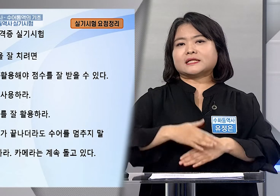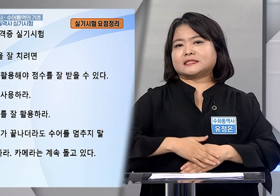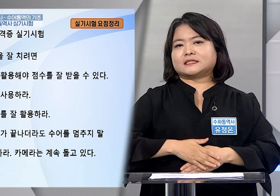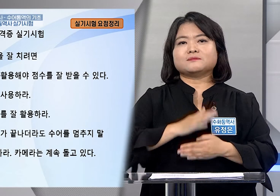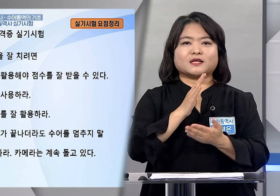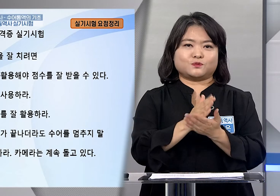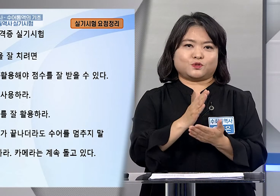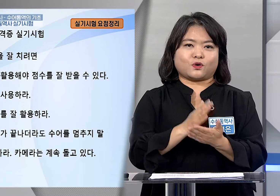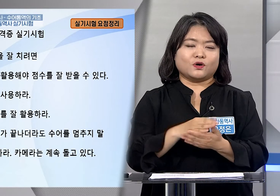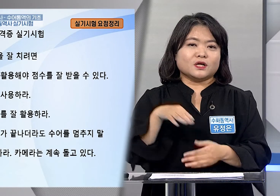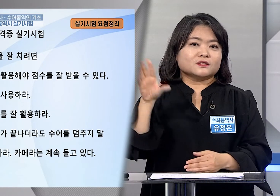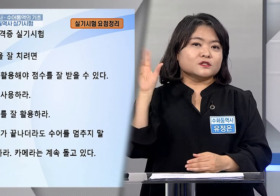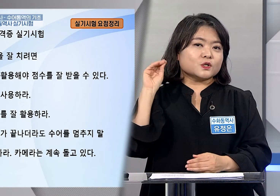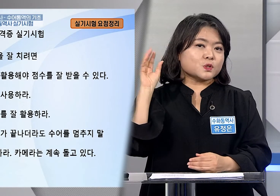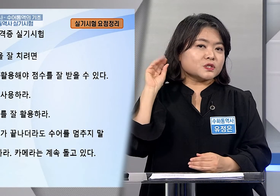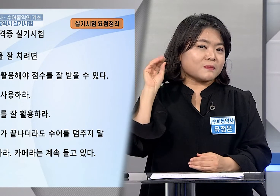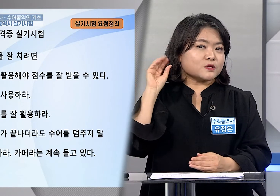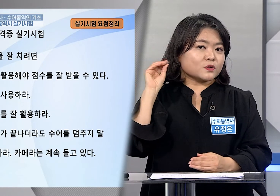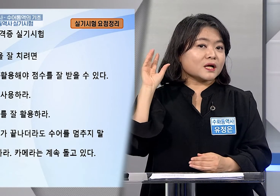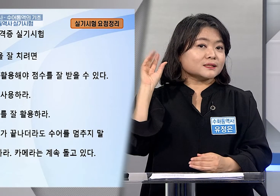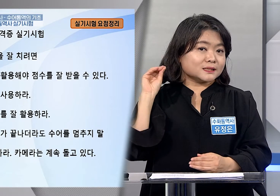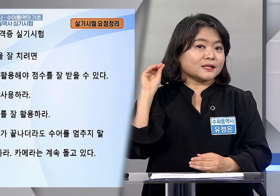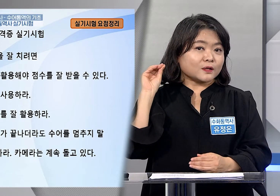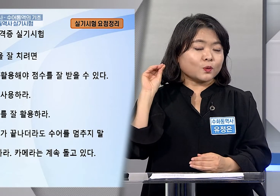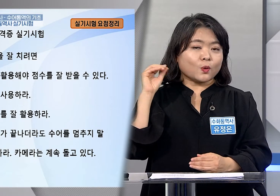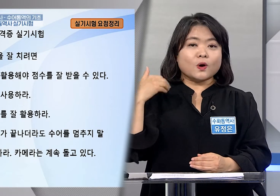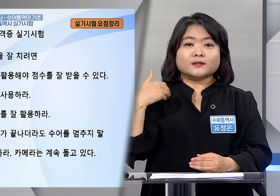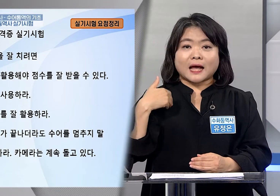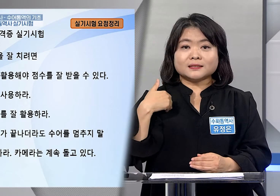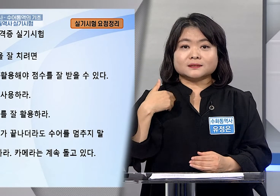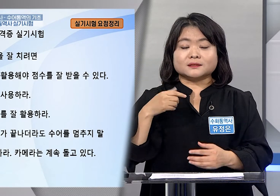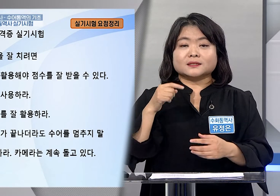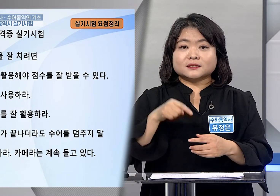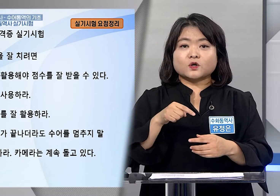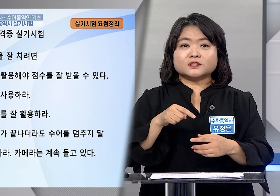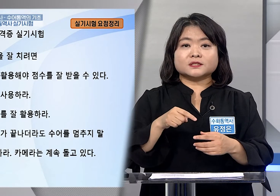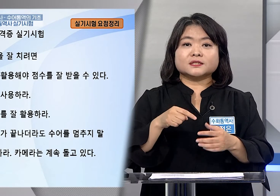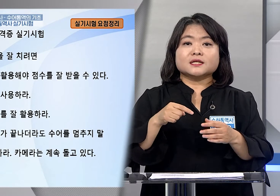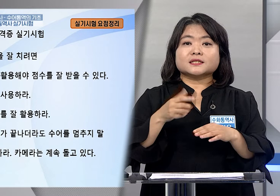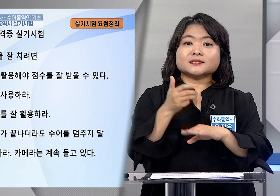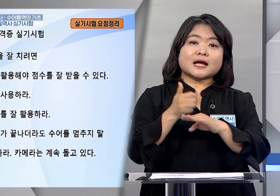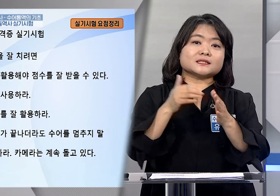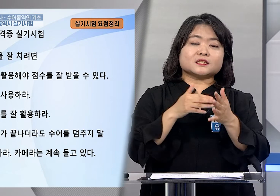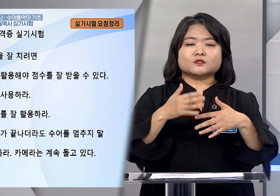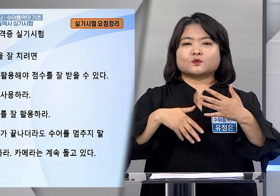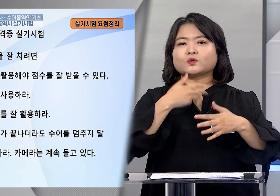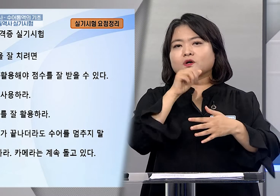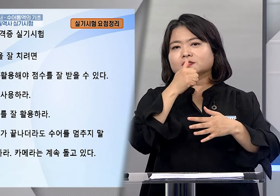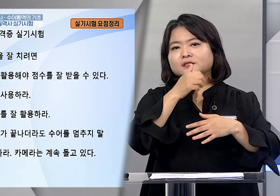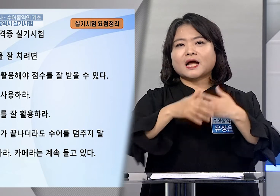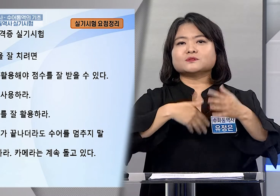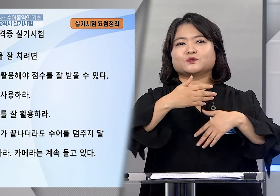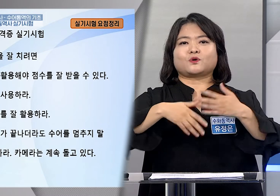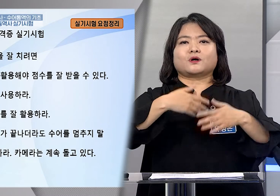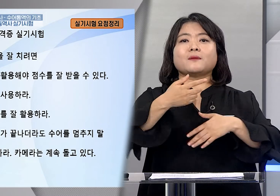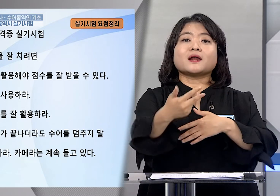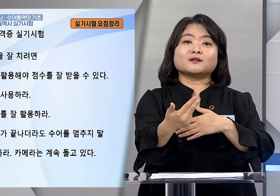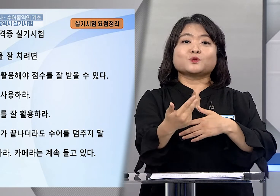내리지 마십시오. 들려지는 말소리가 끝이 나도 나는 그것을 끝까지 통역을 하십시오. 카메라는